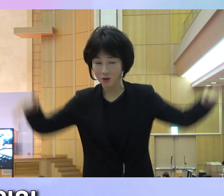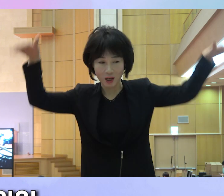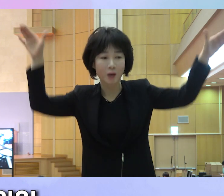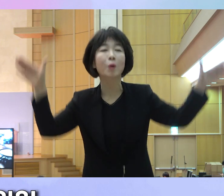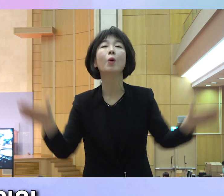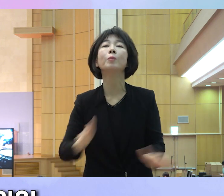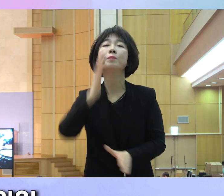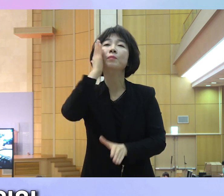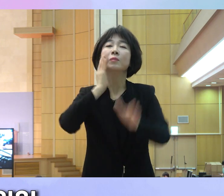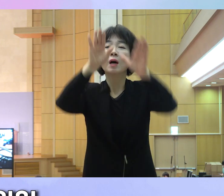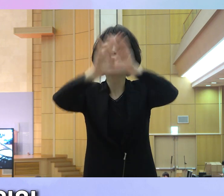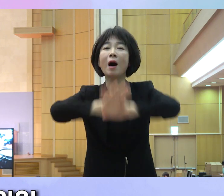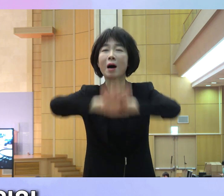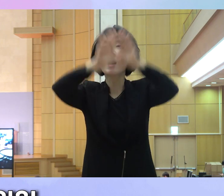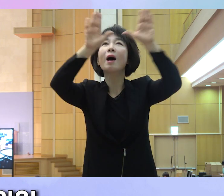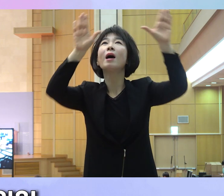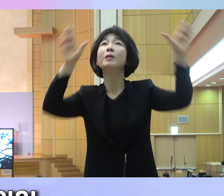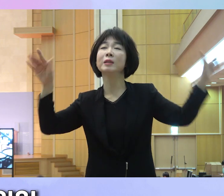생명도 천사도